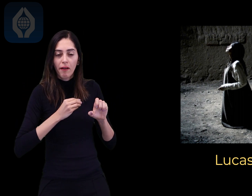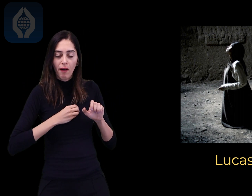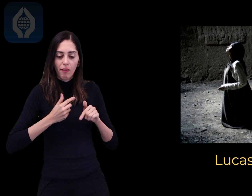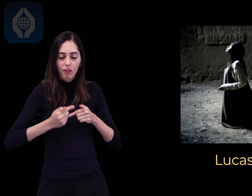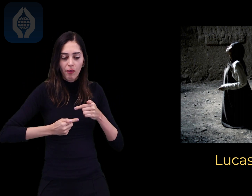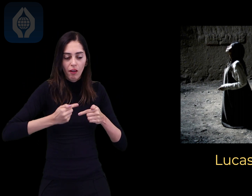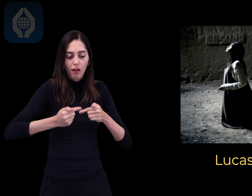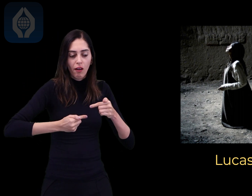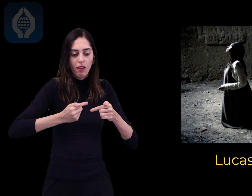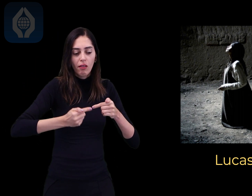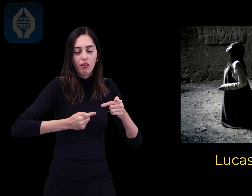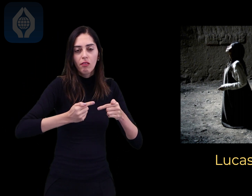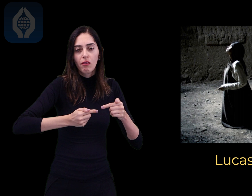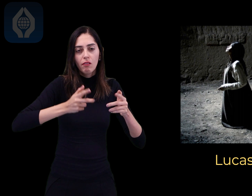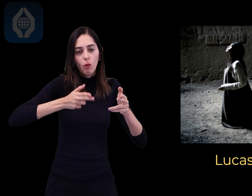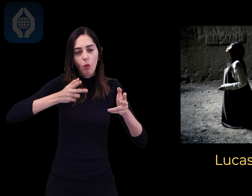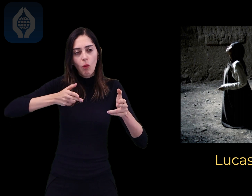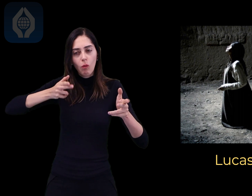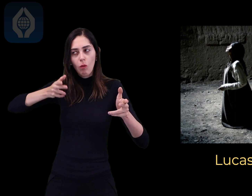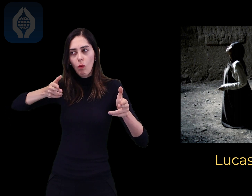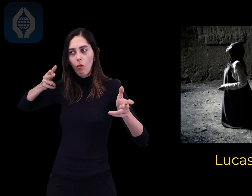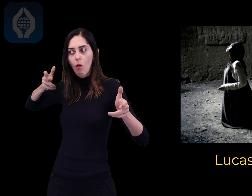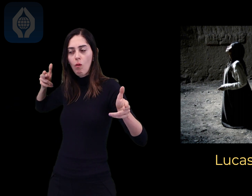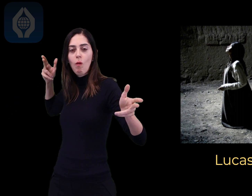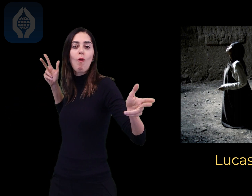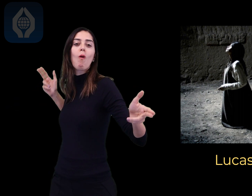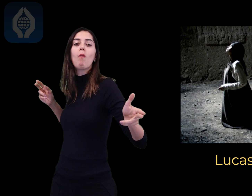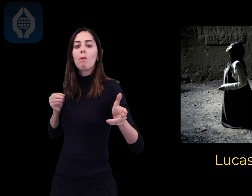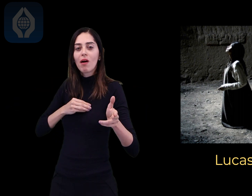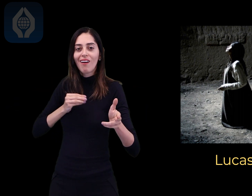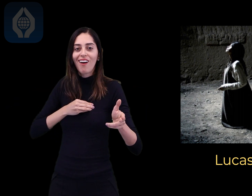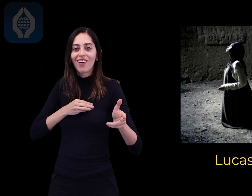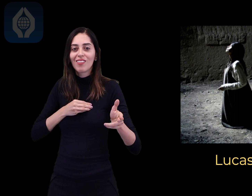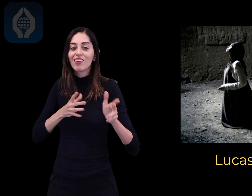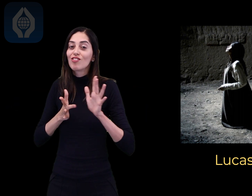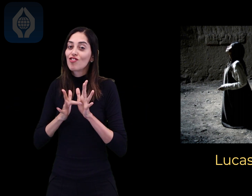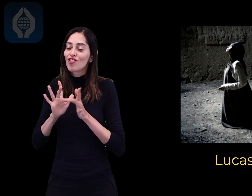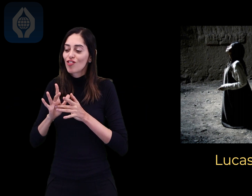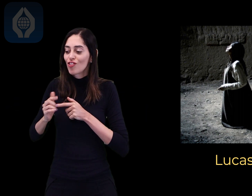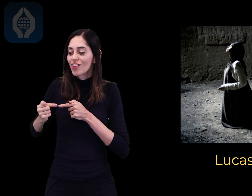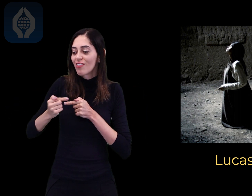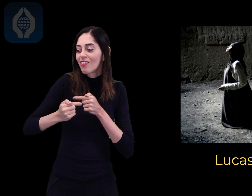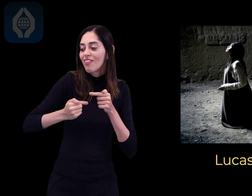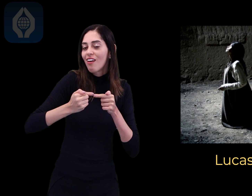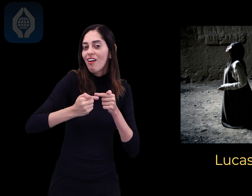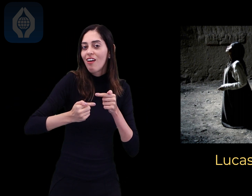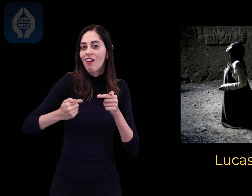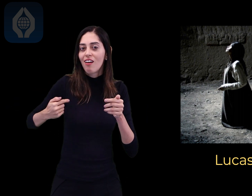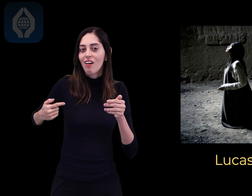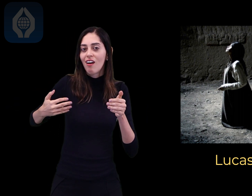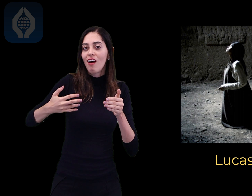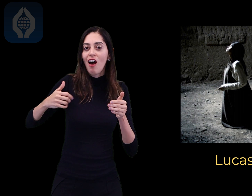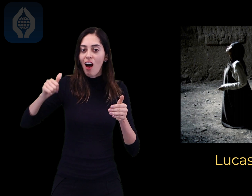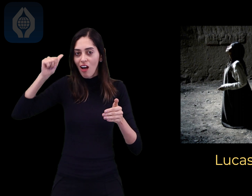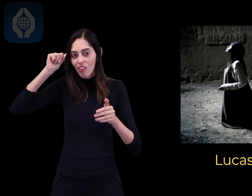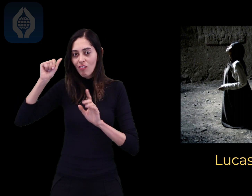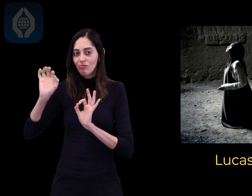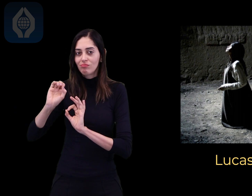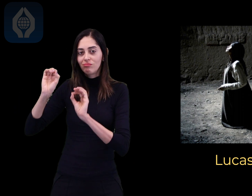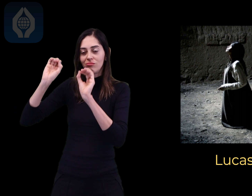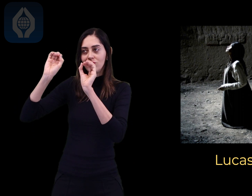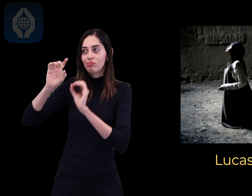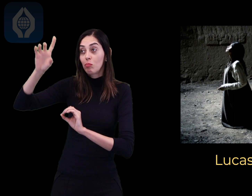Nós todos somos pecadores porque o pecado de Adão foi passado para nós. Porém, o pai de Jesus era